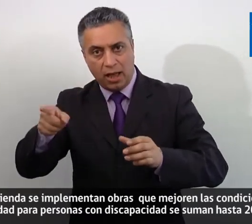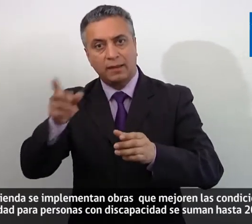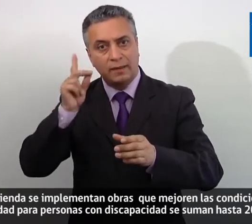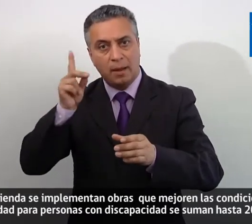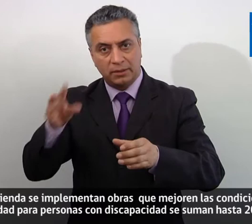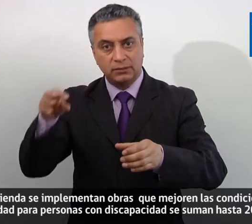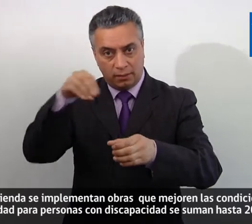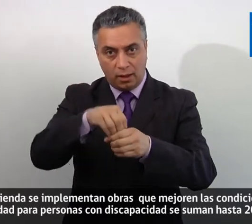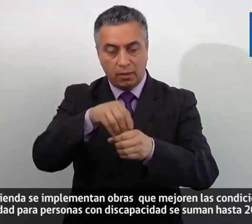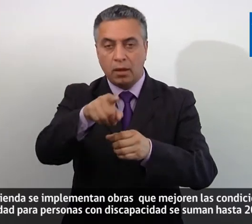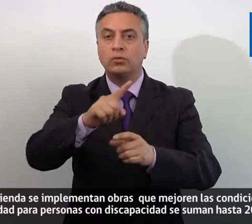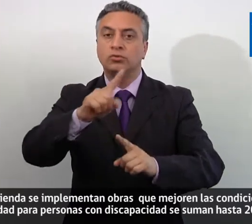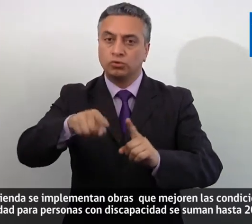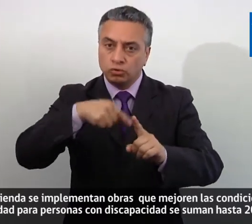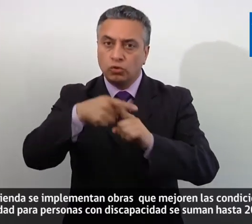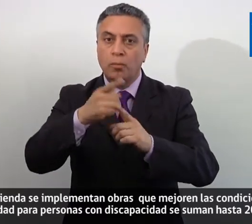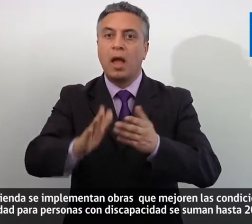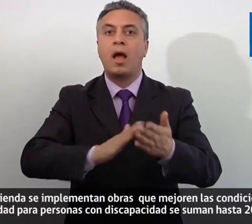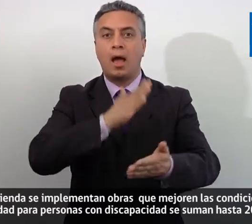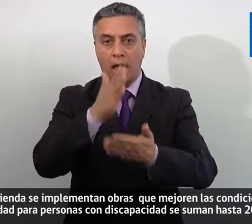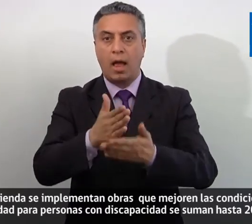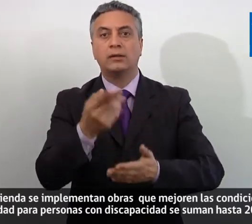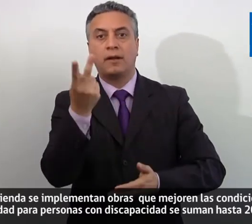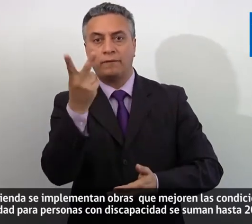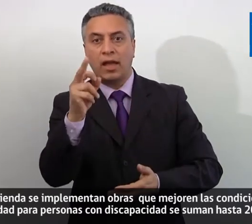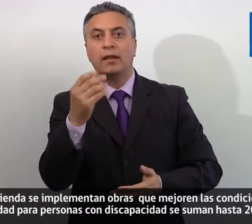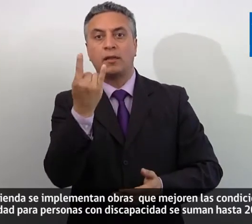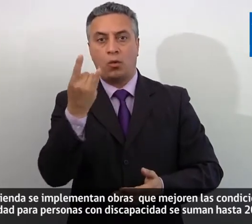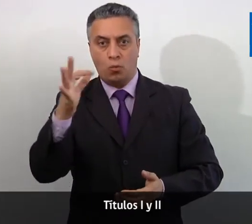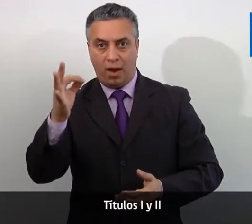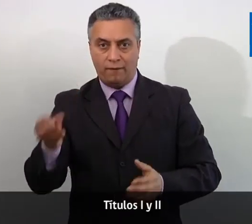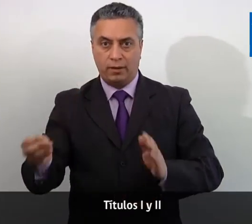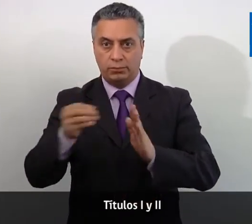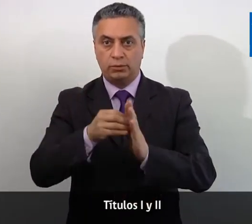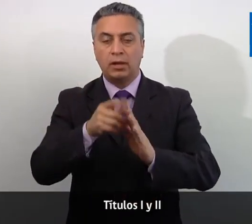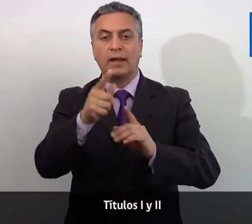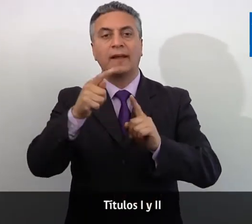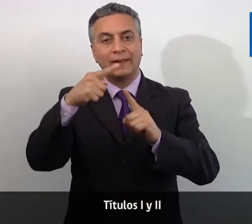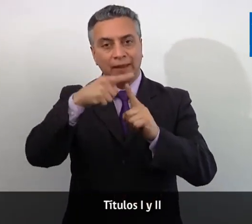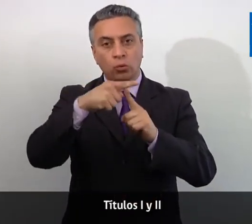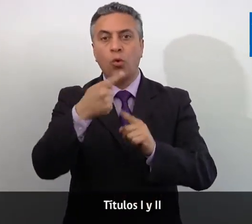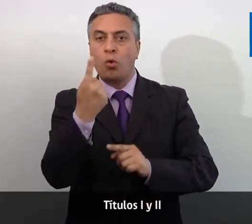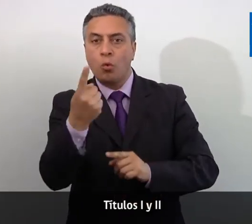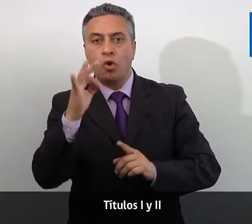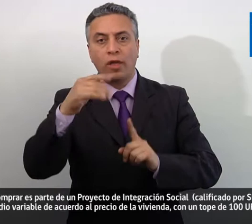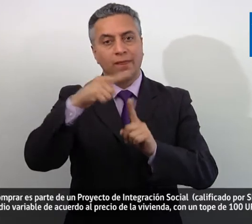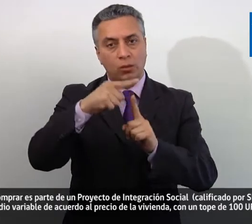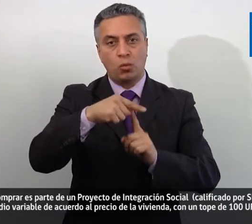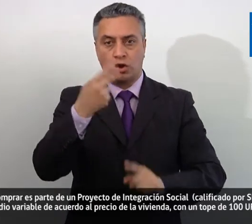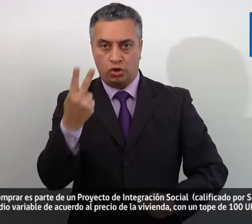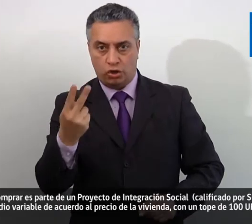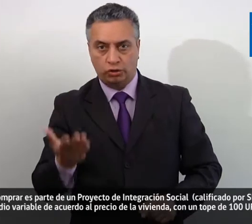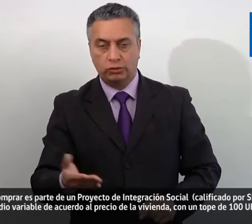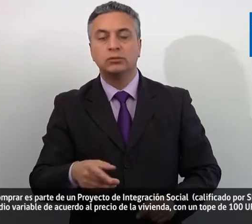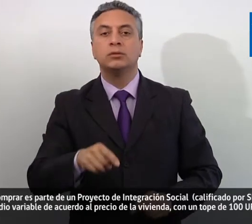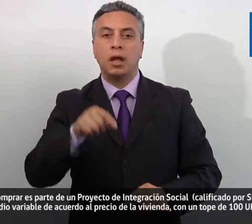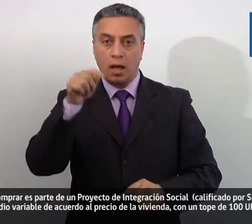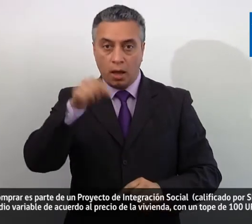discapacidad, se suman hasta 20 UF, títulos 1 y 2. Si la vivienda a comprar es parte de